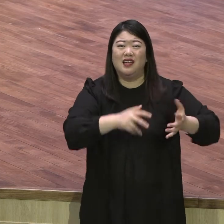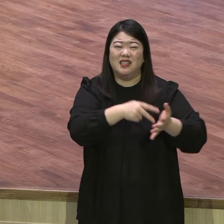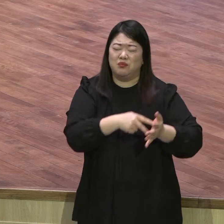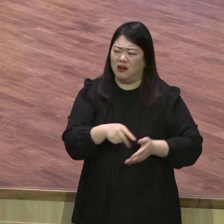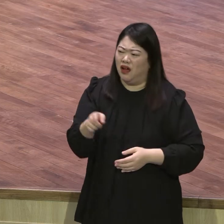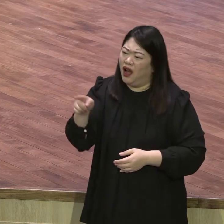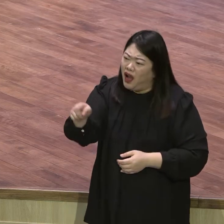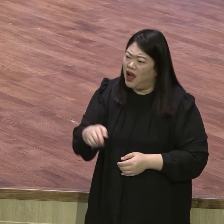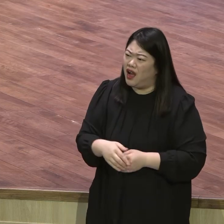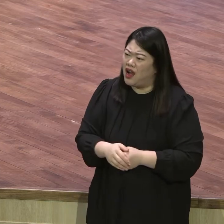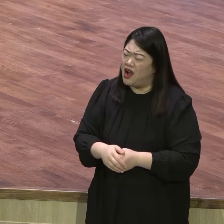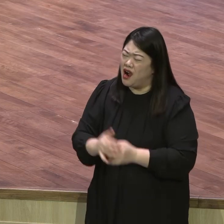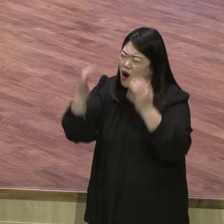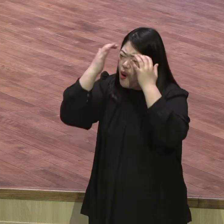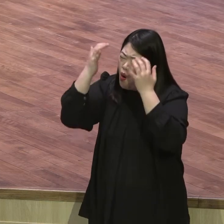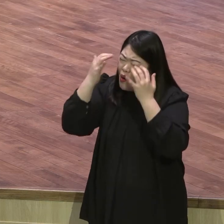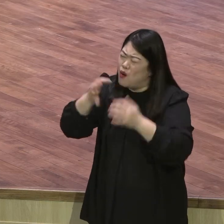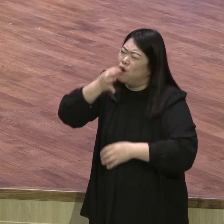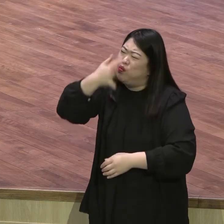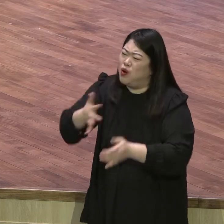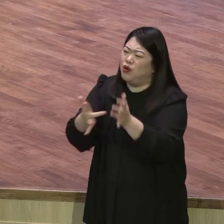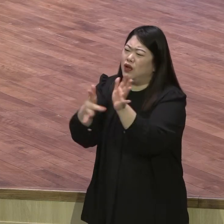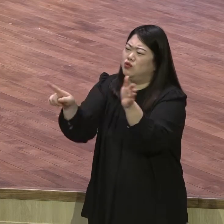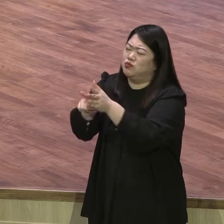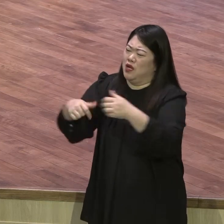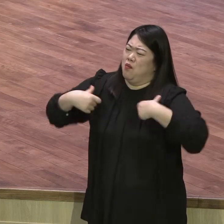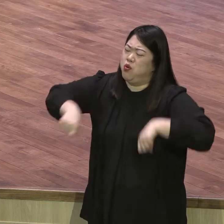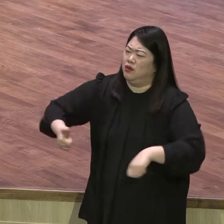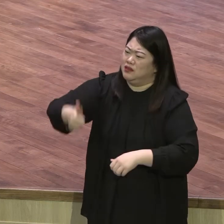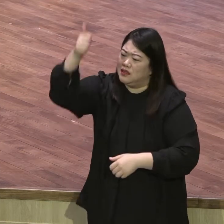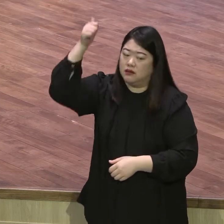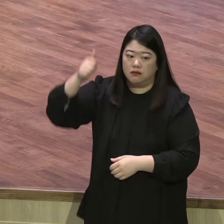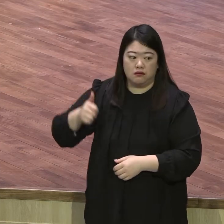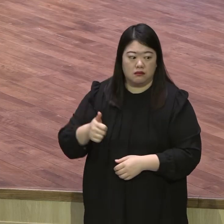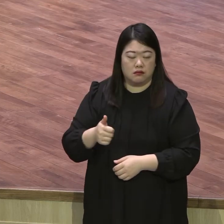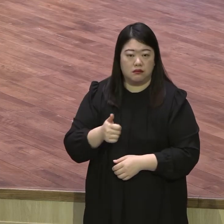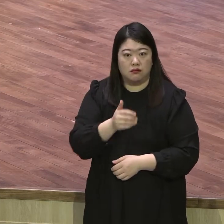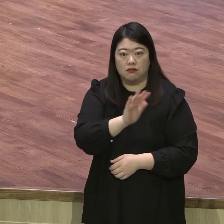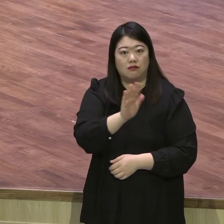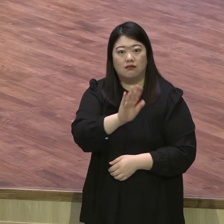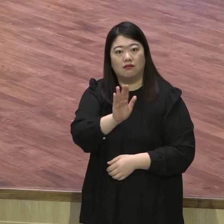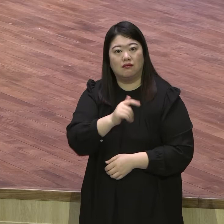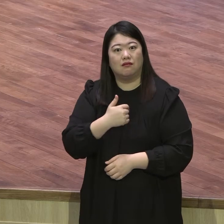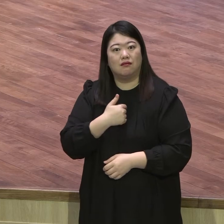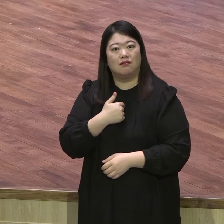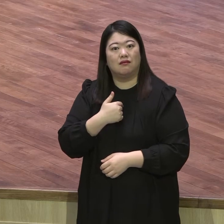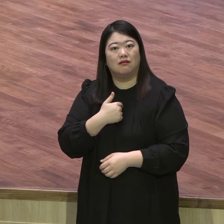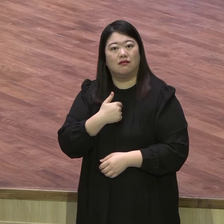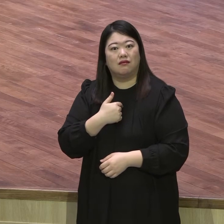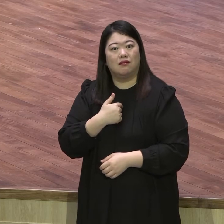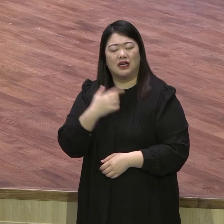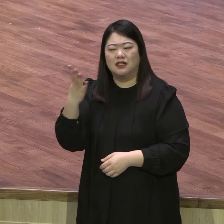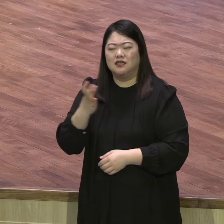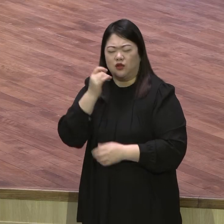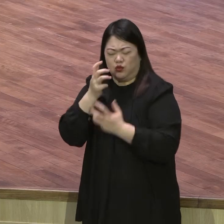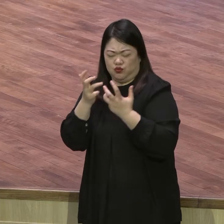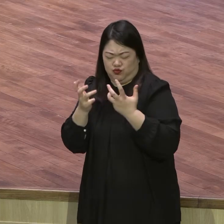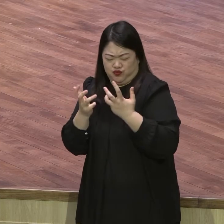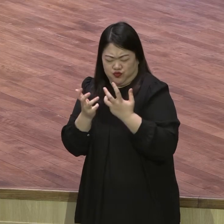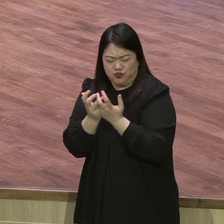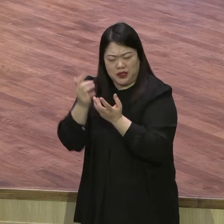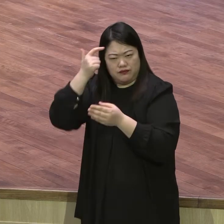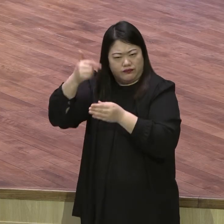내용이에요. 오직 그리스도 오직 하나님 나라 오직 성령 충만으로 각인